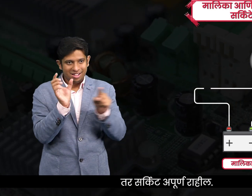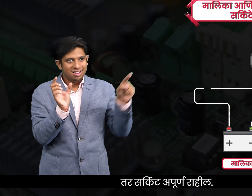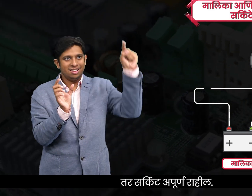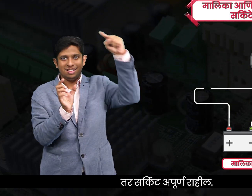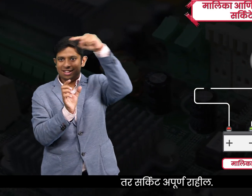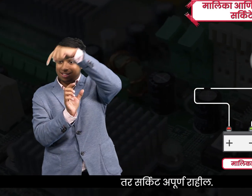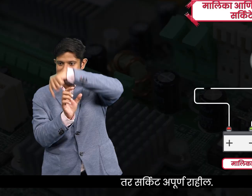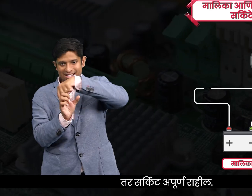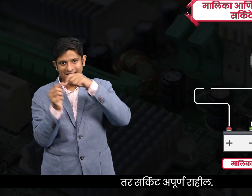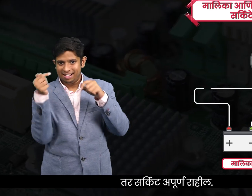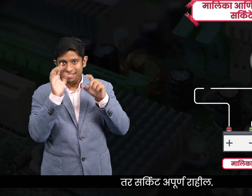राहील.